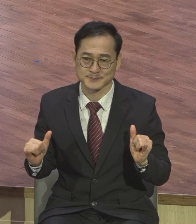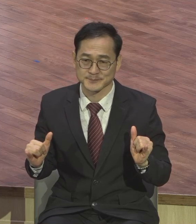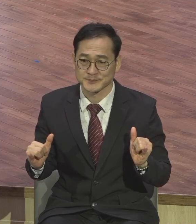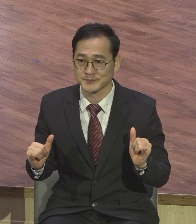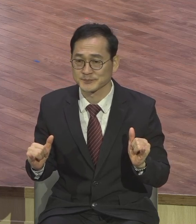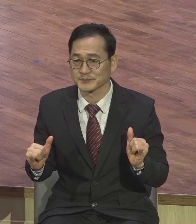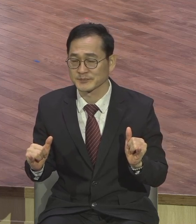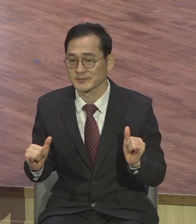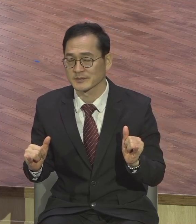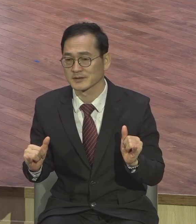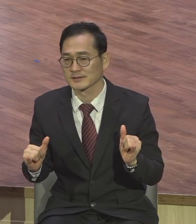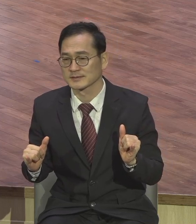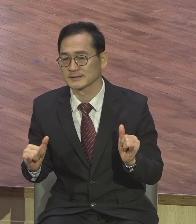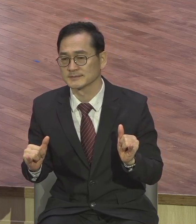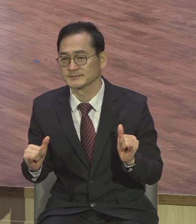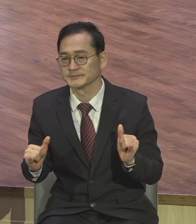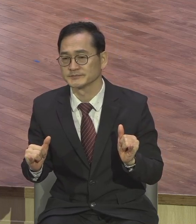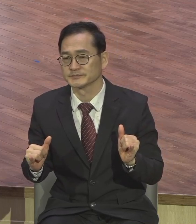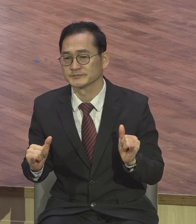모습.